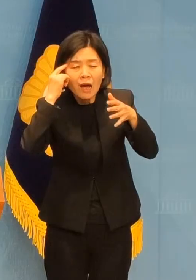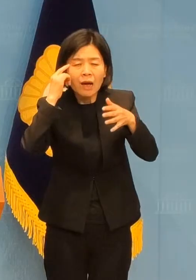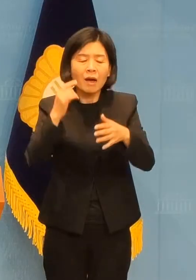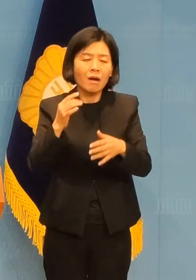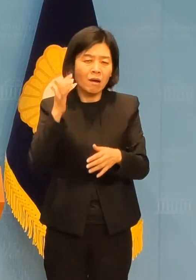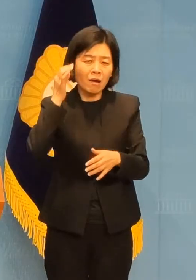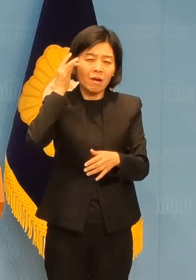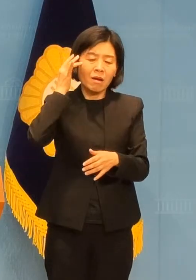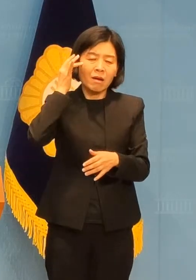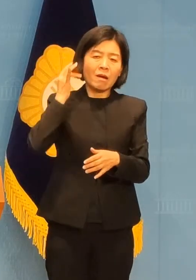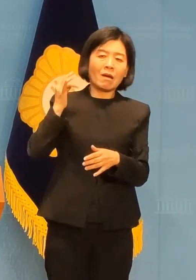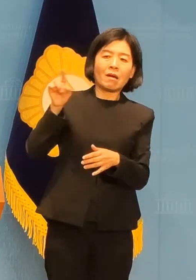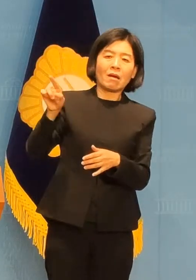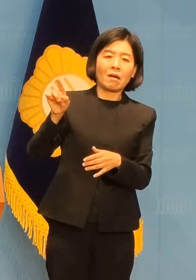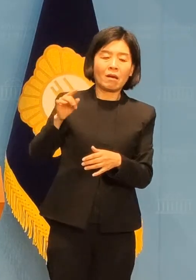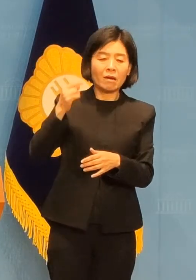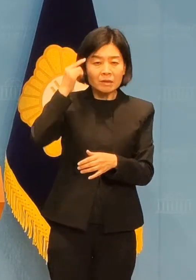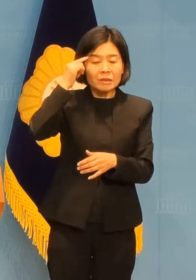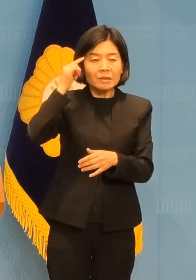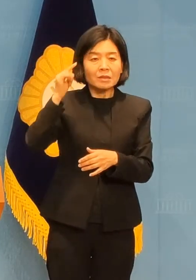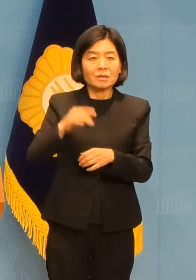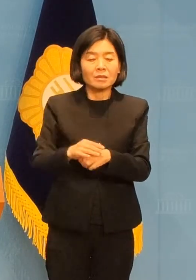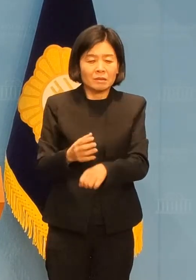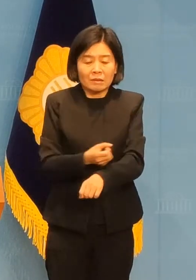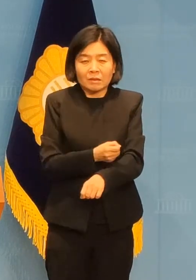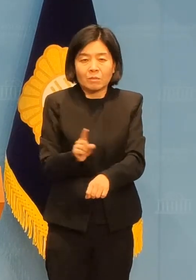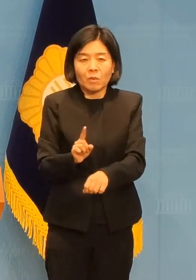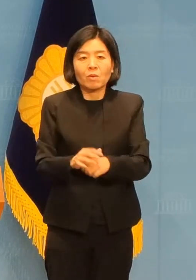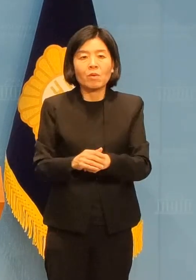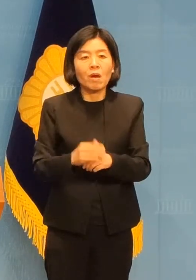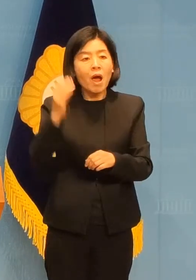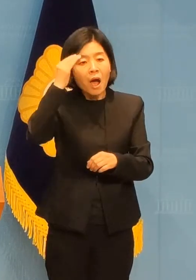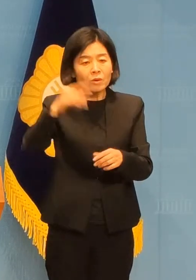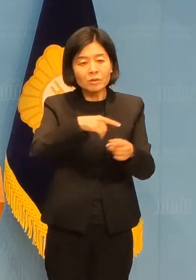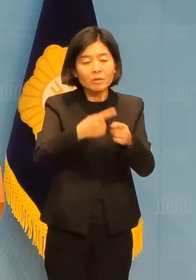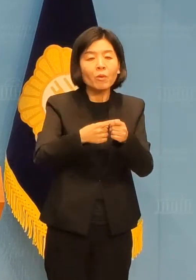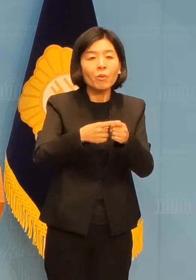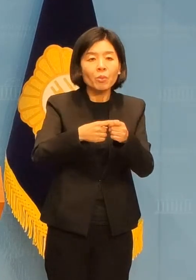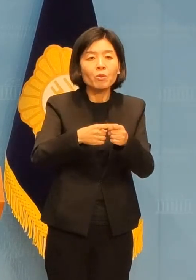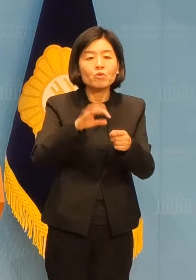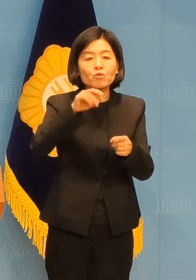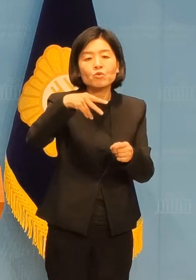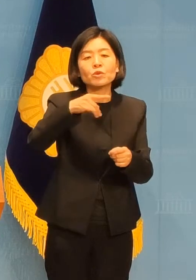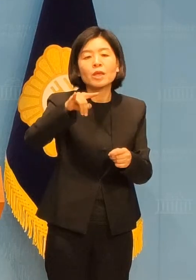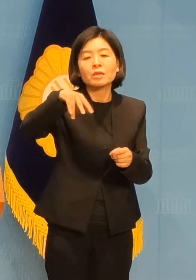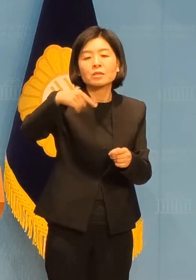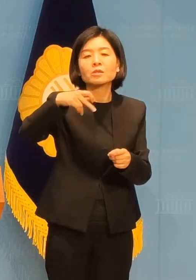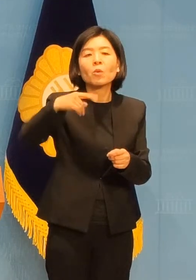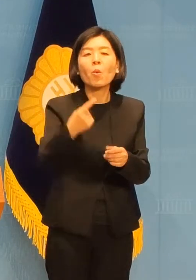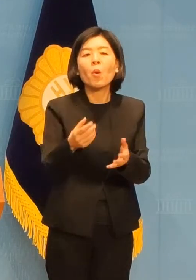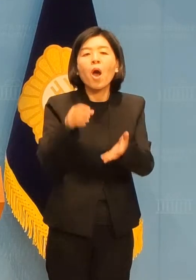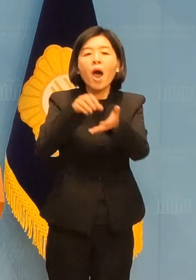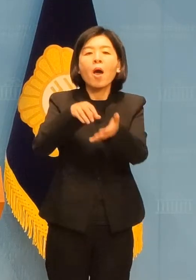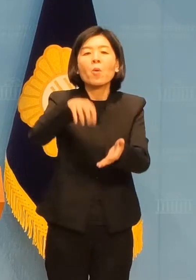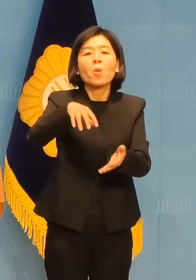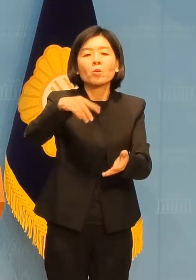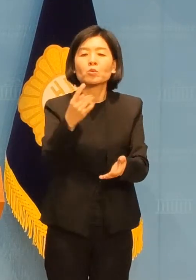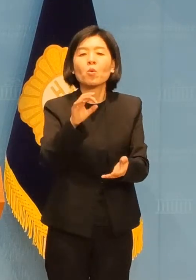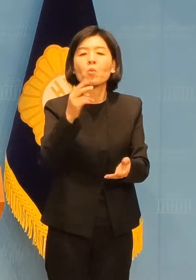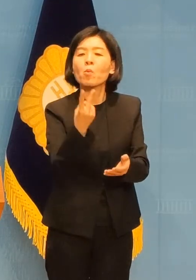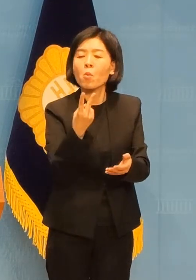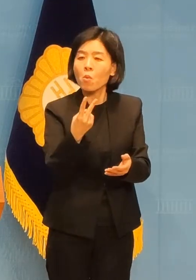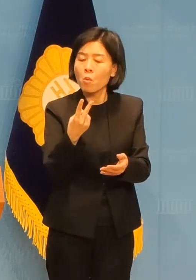종묘가 한국의 첫 번째 유네스코 세계문화유산이라는 걸 모르는가? 서울은 특별시기 이전에 대한민국의